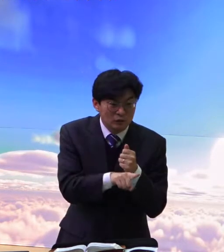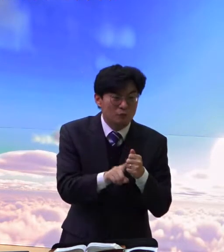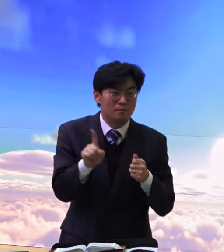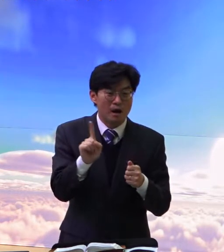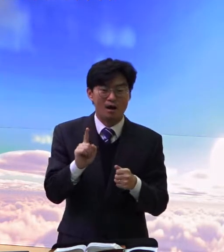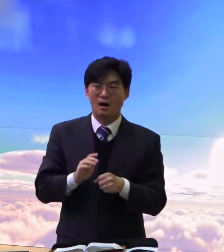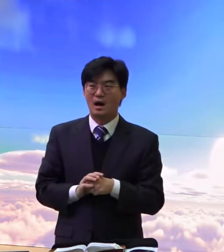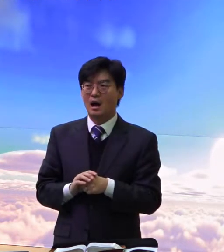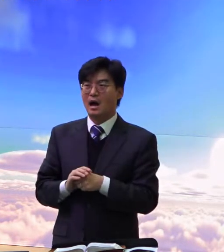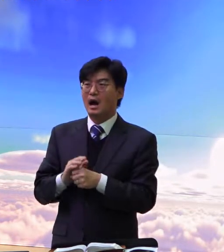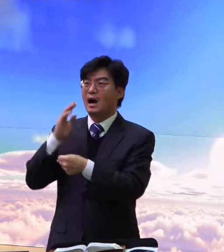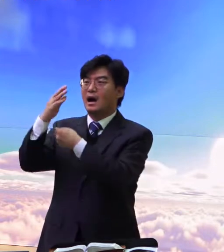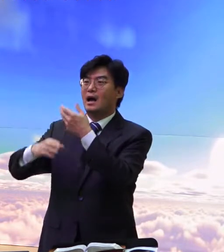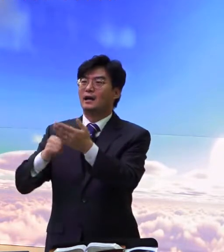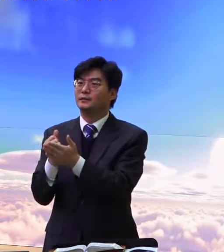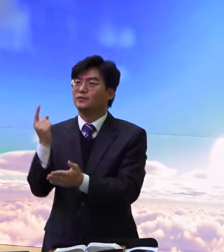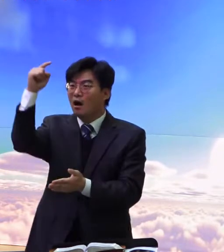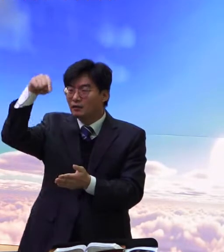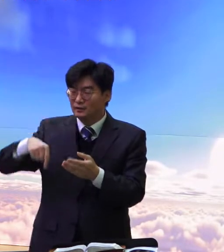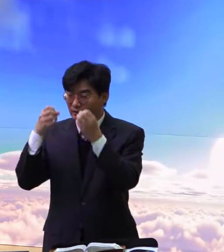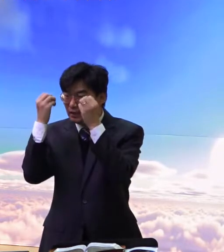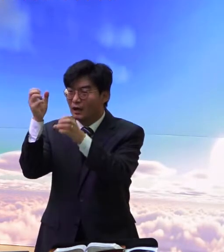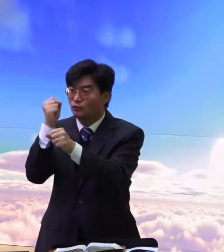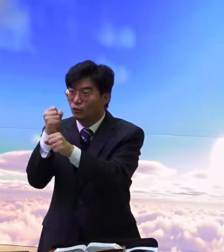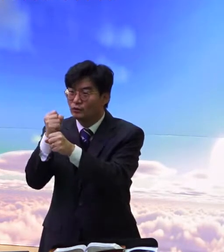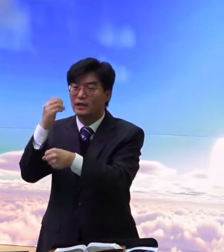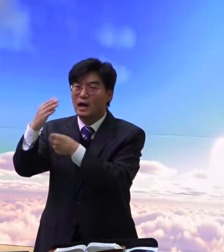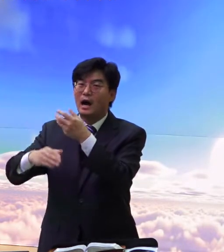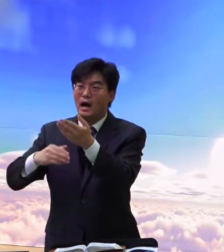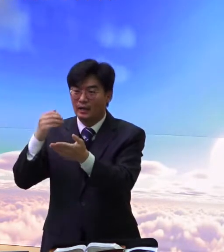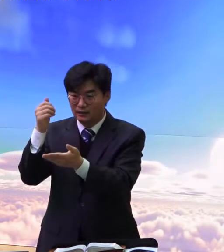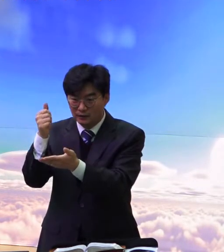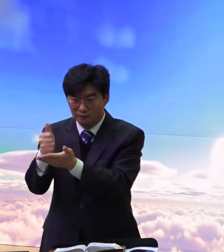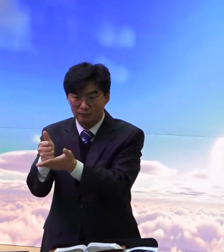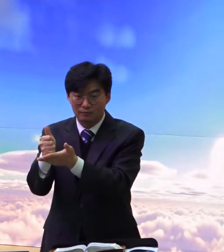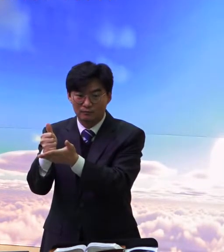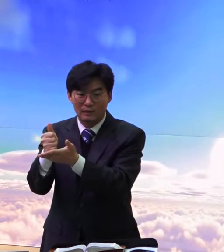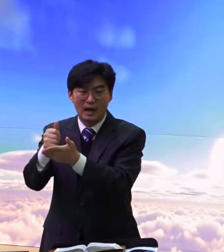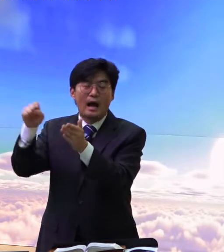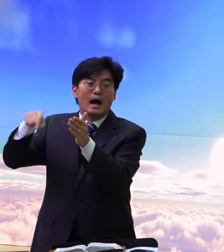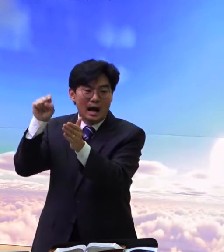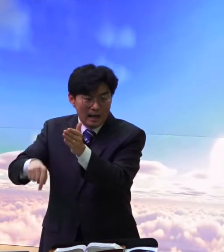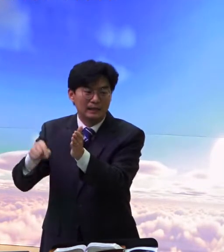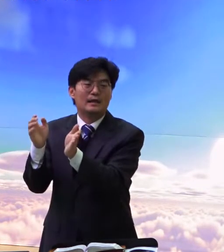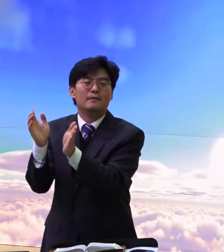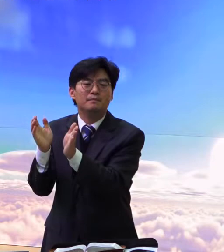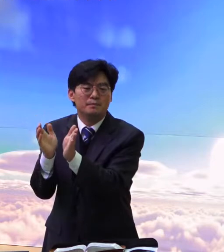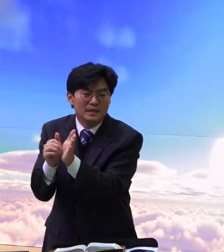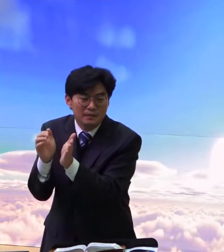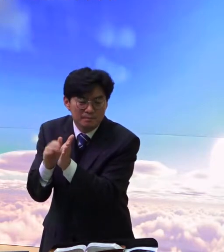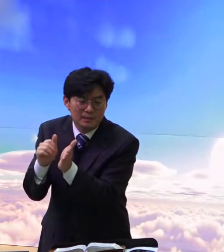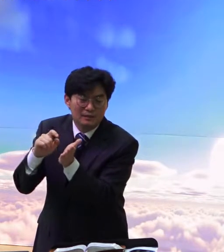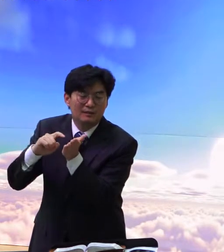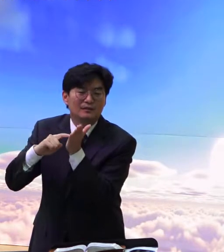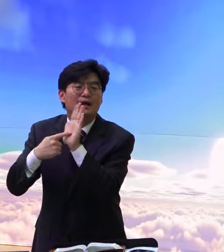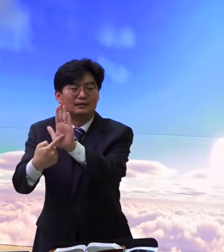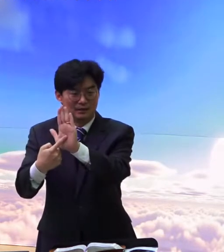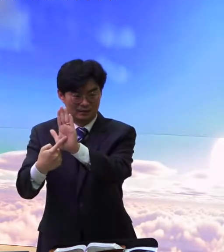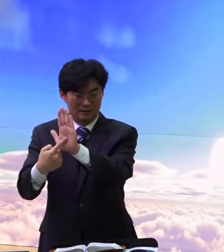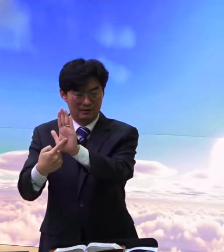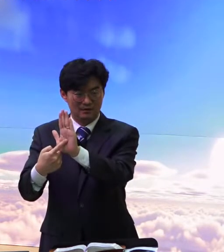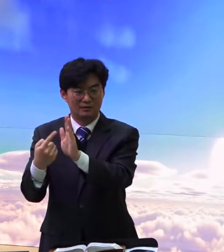만물을 창조하신 그 하나님 안에 감추어져 있던 비밀의 경륜, 그것을 드러내게 하기 위해서 하나님이